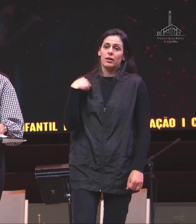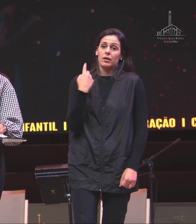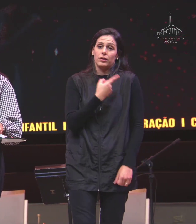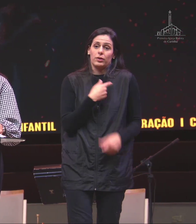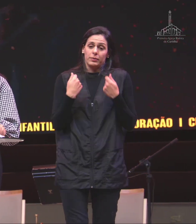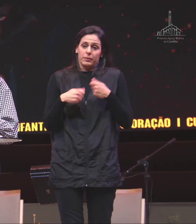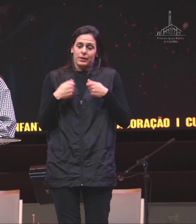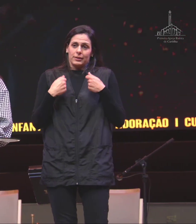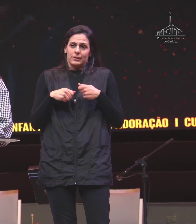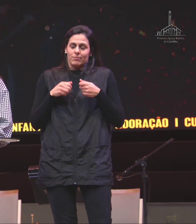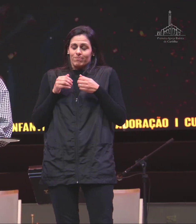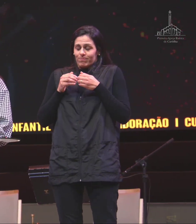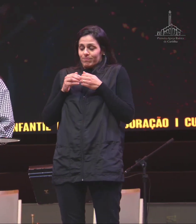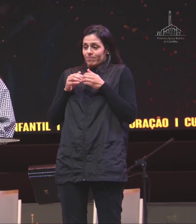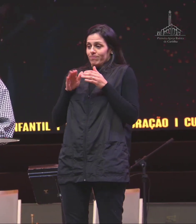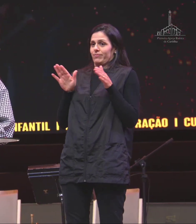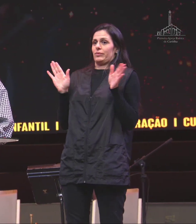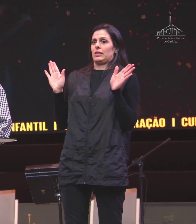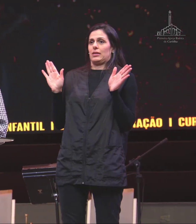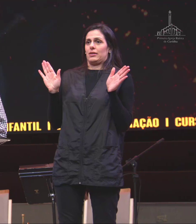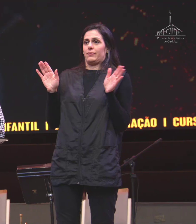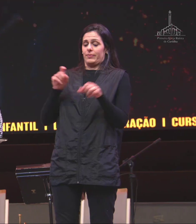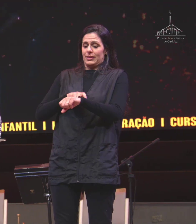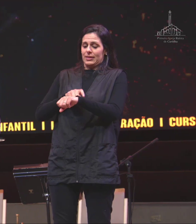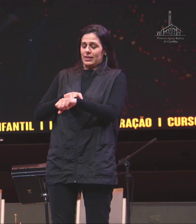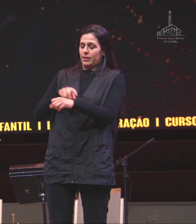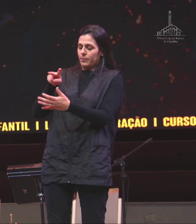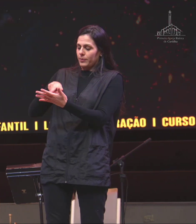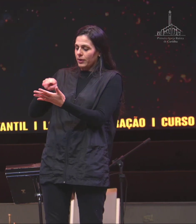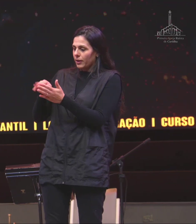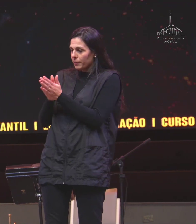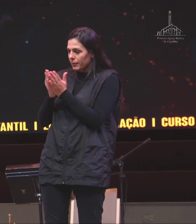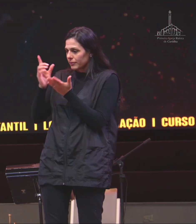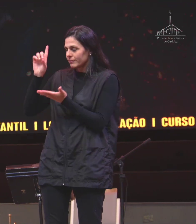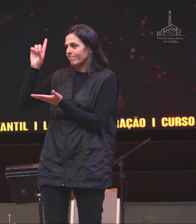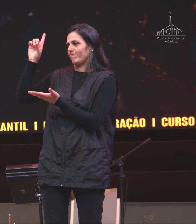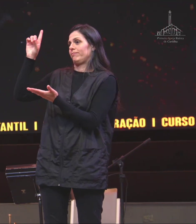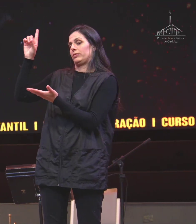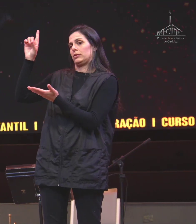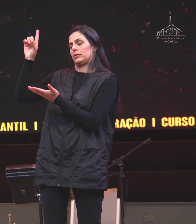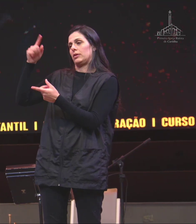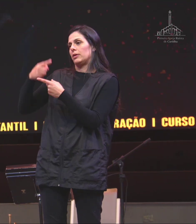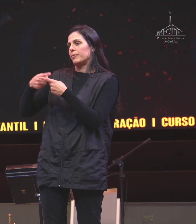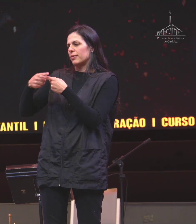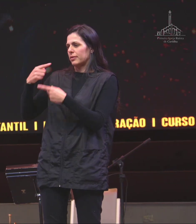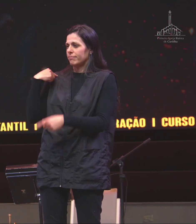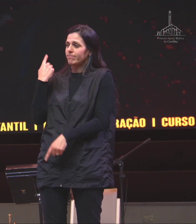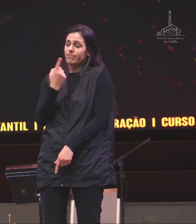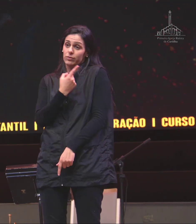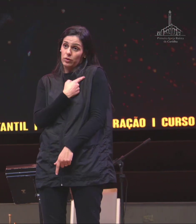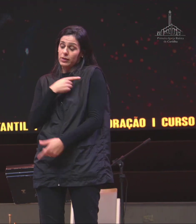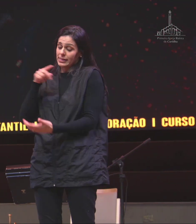então, oralmente, elas iam passando as histórias, as tradições, os ensinamentos. Então, contar